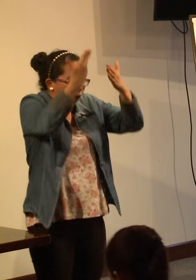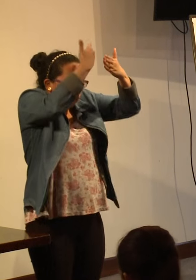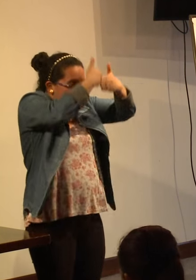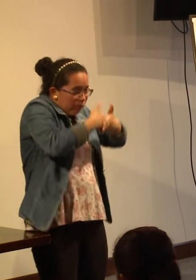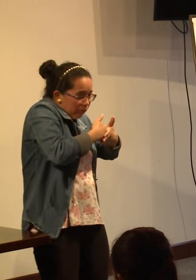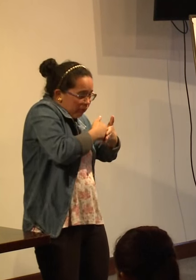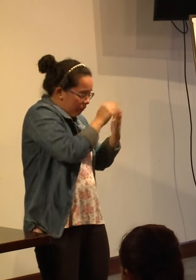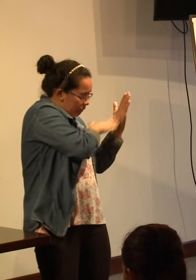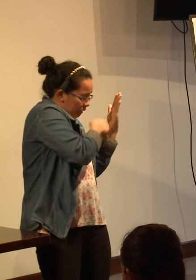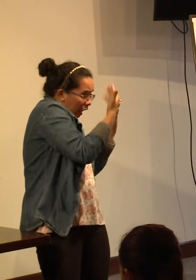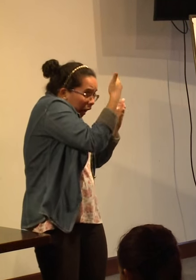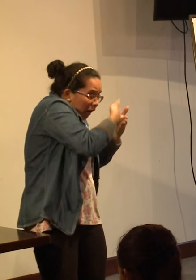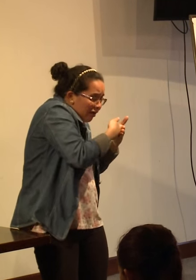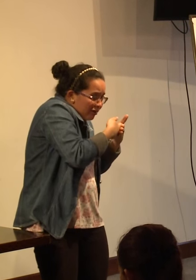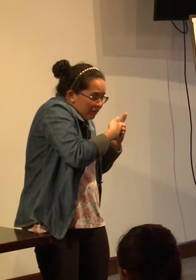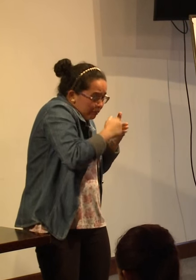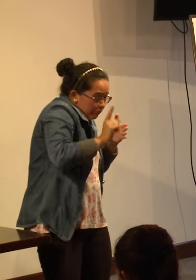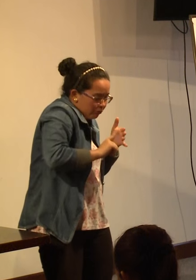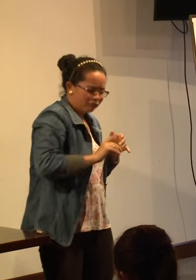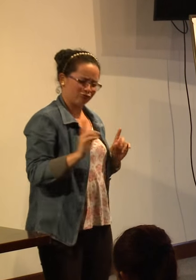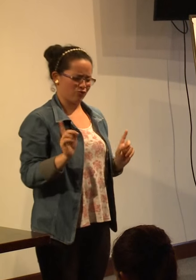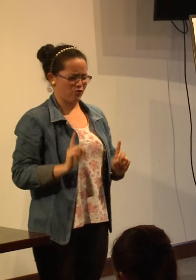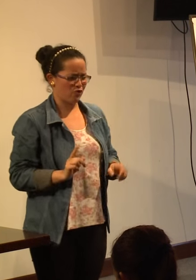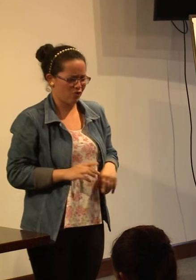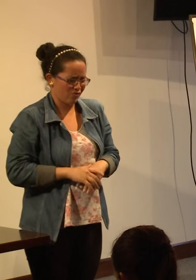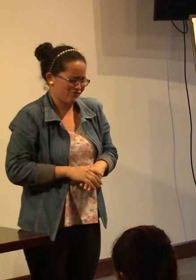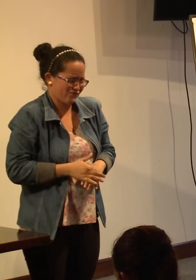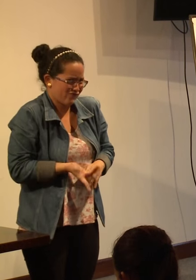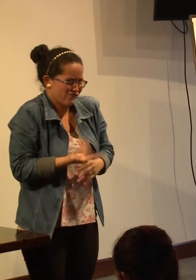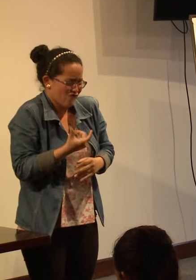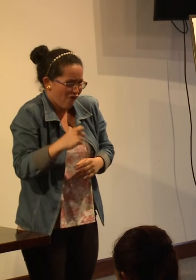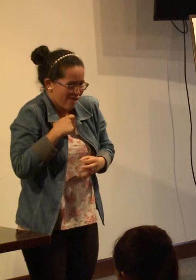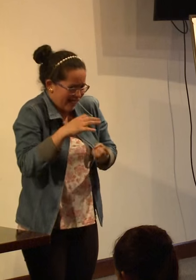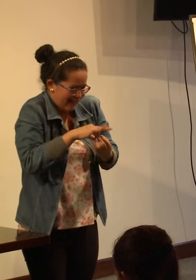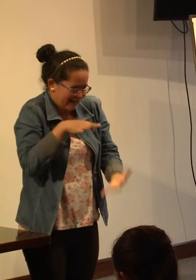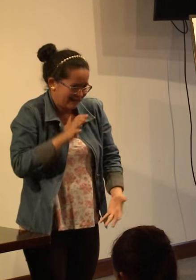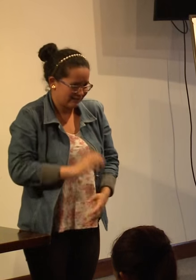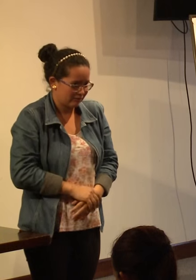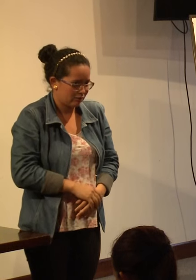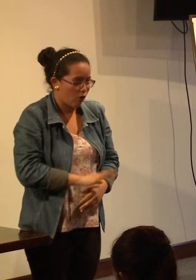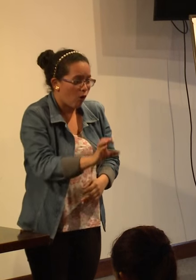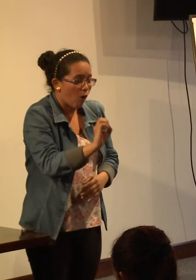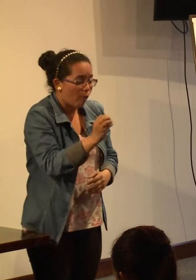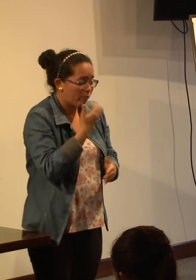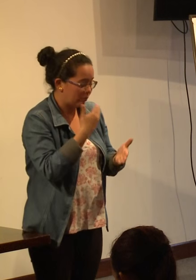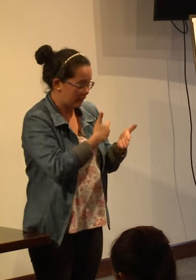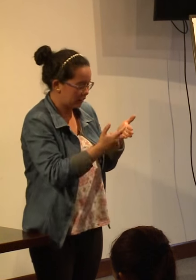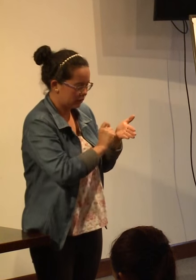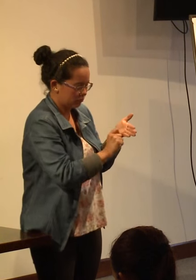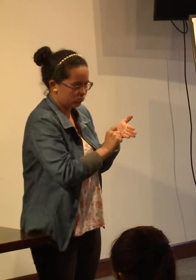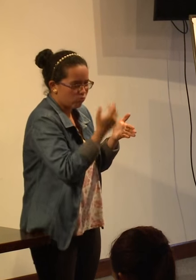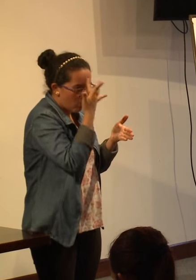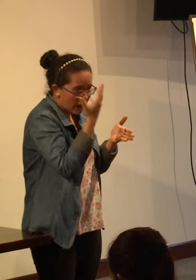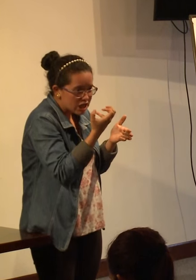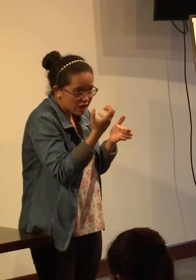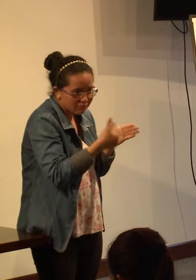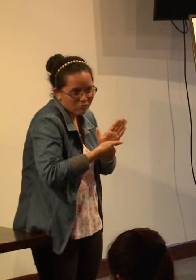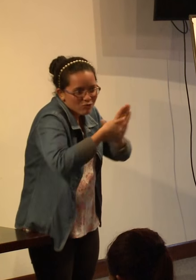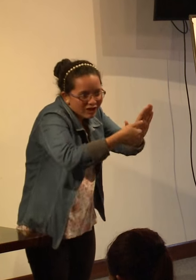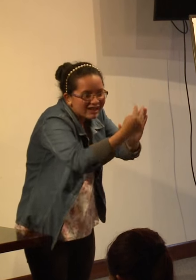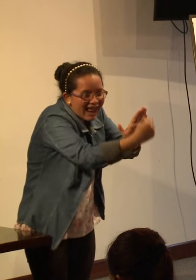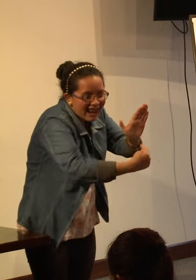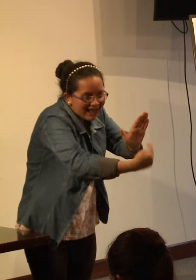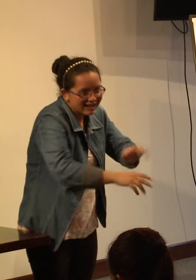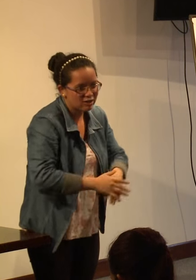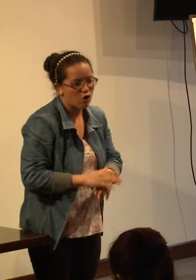Yo pinto, yo no voy a pintar mis cuadros para que nadie los vea, eso sería absurdo, no tiene sentido. Y el que escribe, escribe para que lo lean, y el que toca, toca para que lo oigan, si